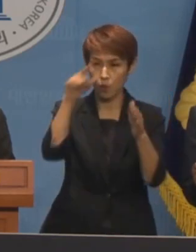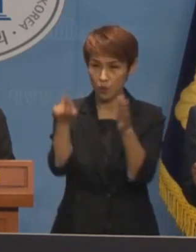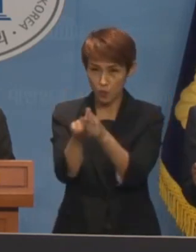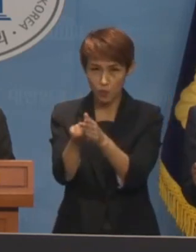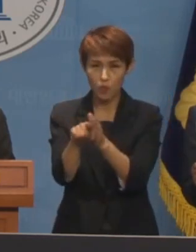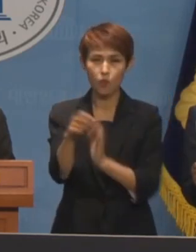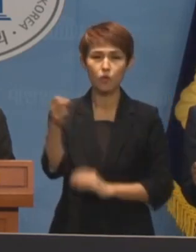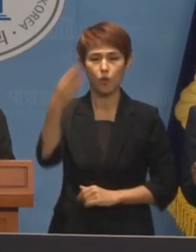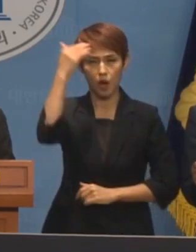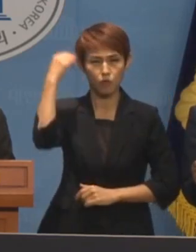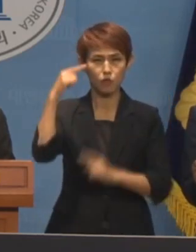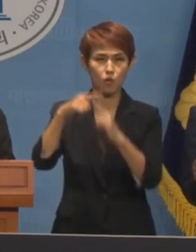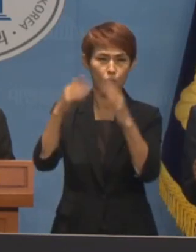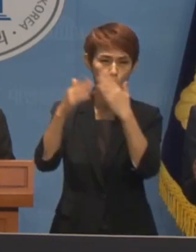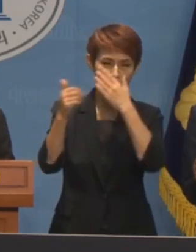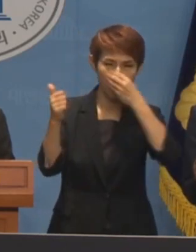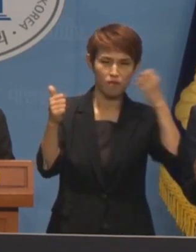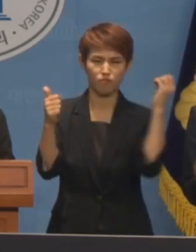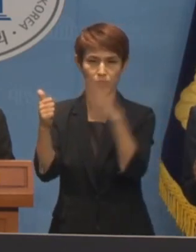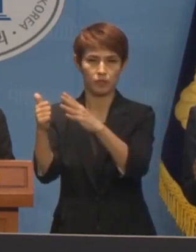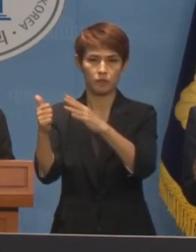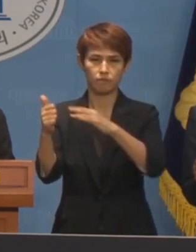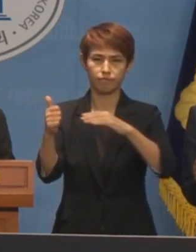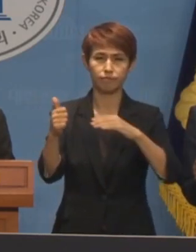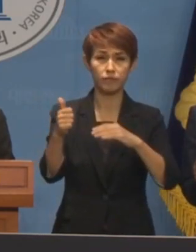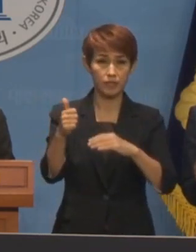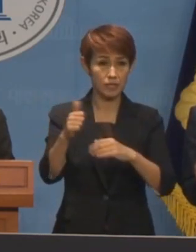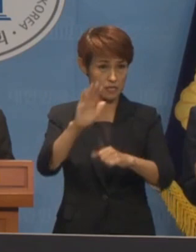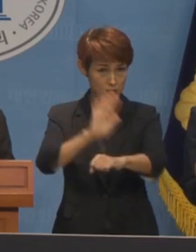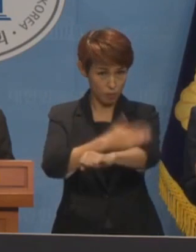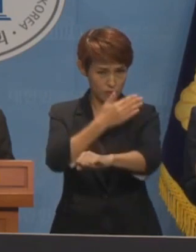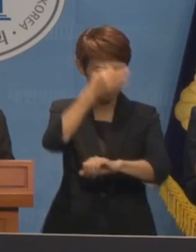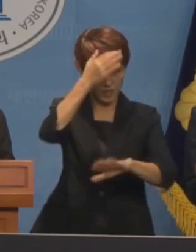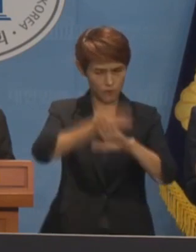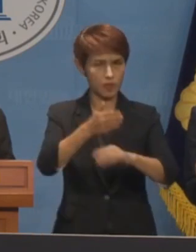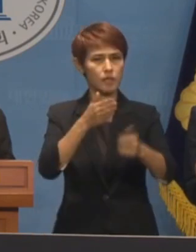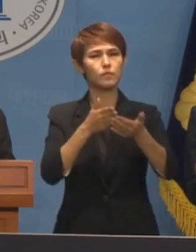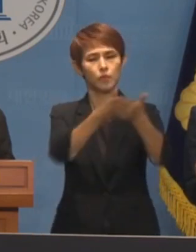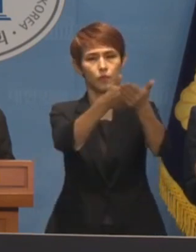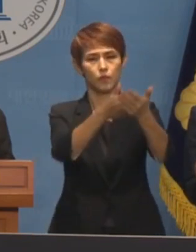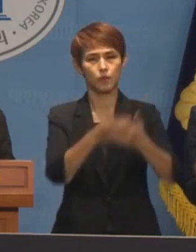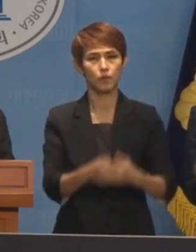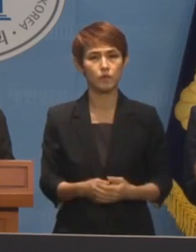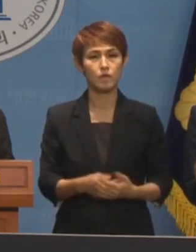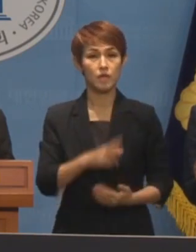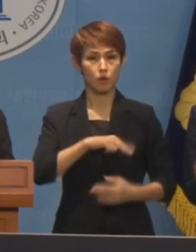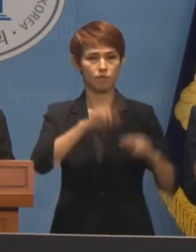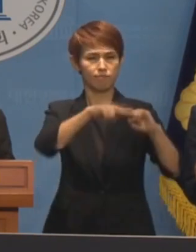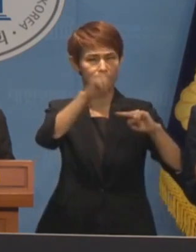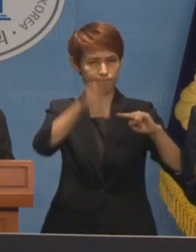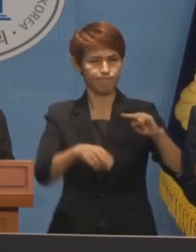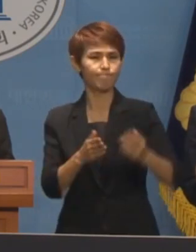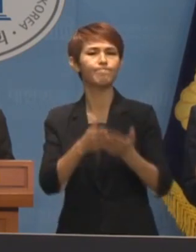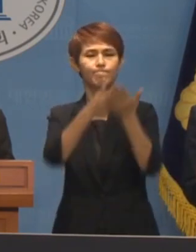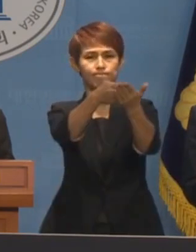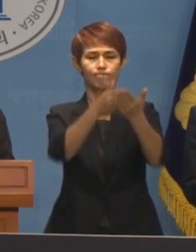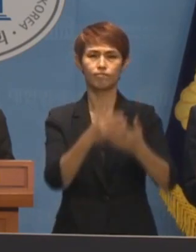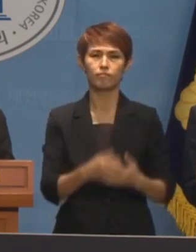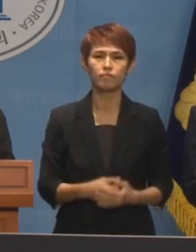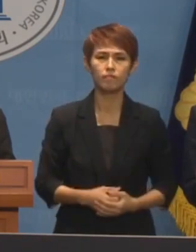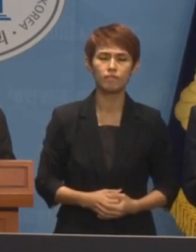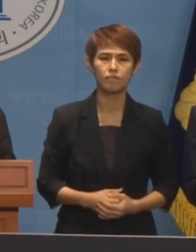물론 한국교회를 능멸하고 모독한 잘못에 대해 즉각 사죄하고 의원직에서 사퇴하기를 강력히